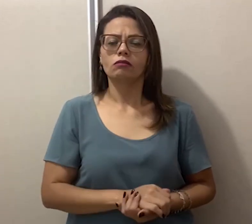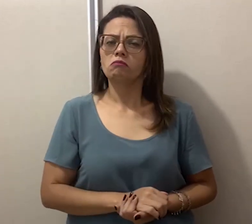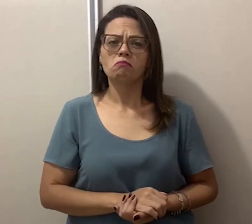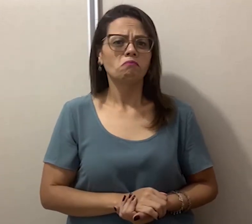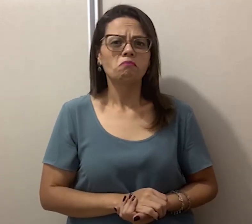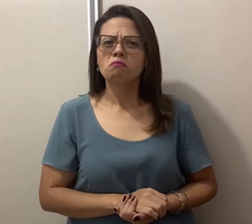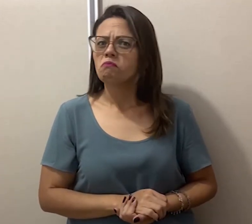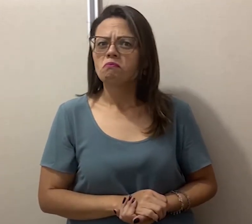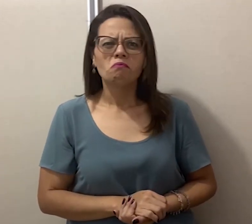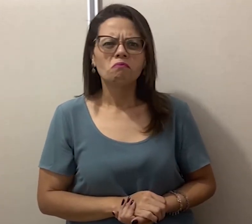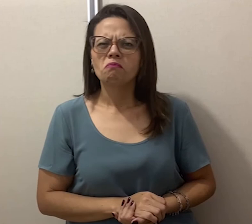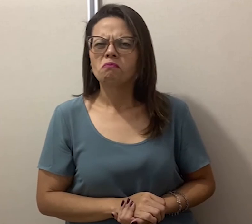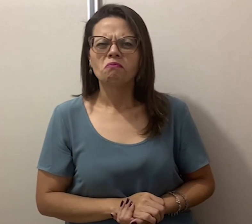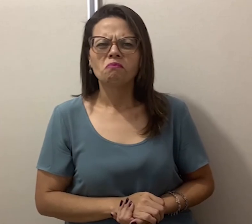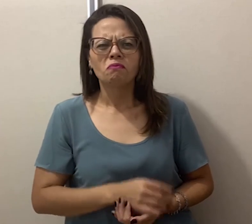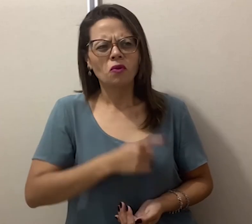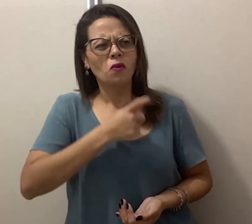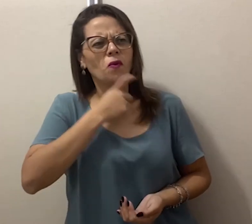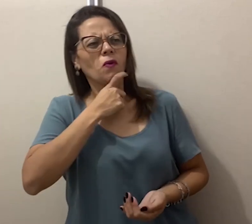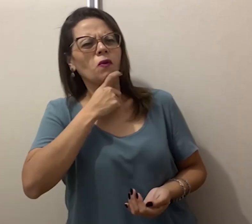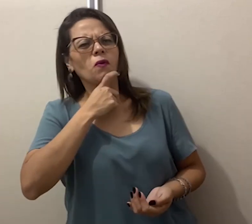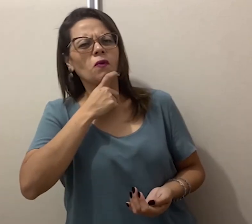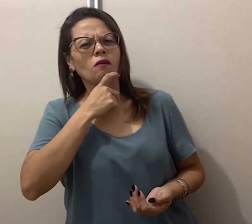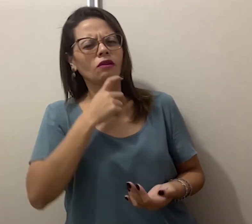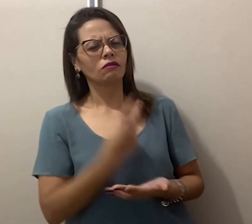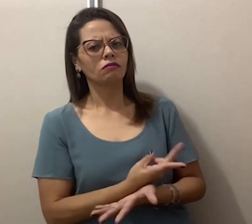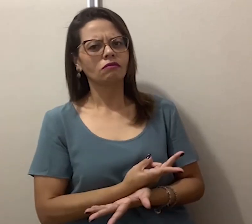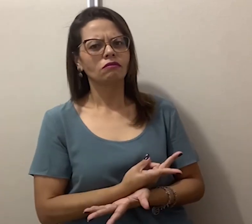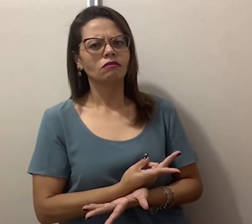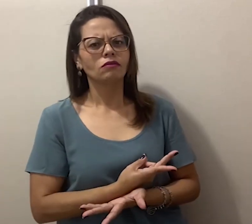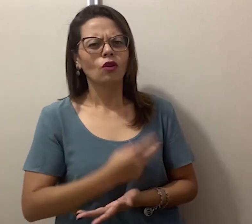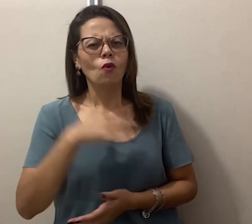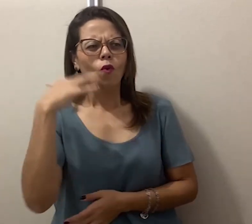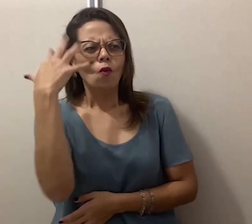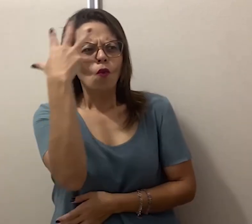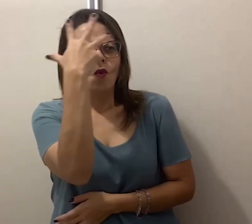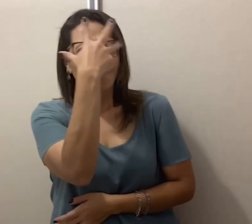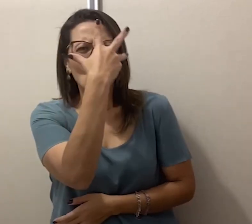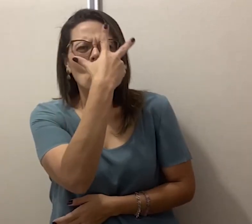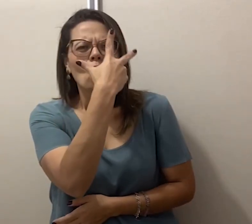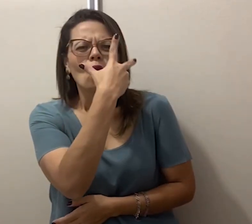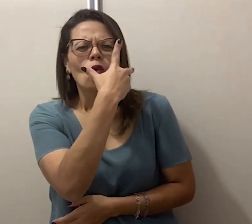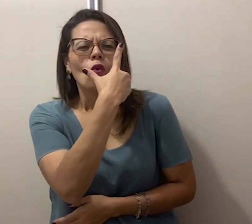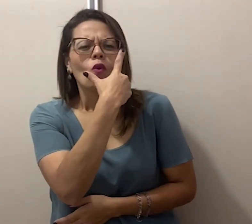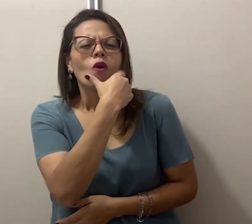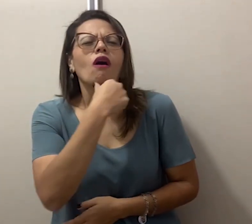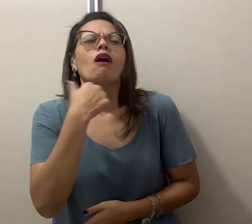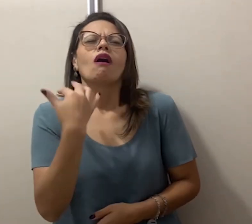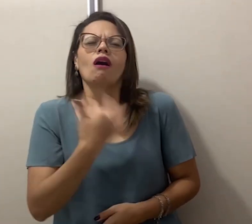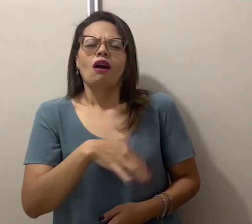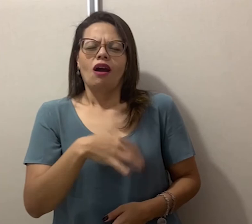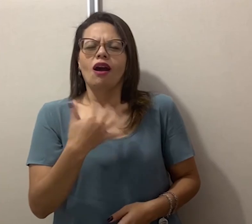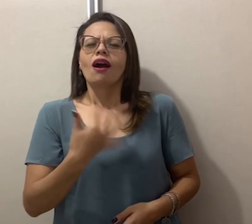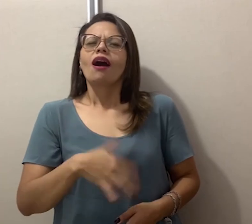bonito. Não, fica frio, tá errado. Assim,